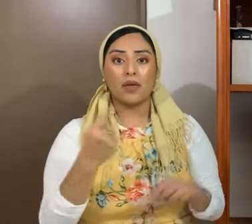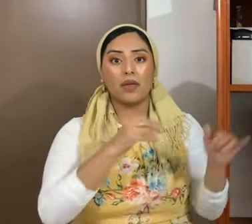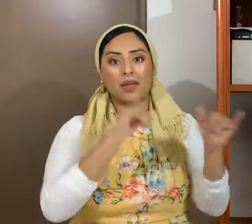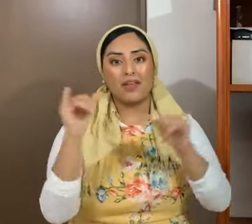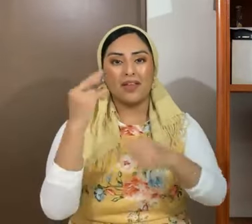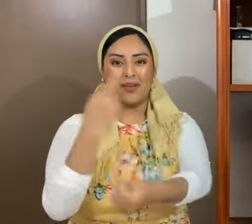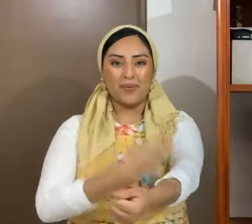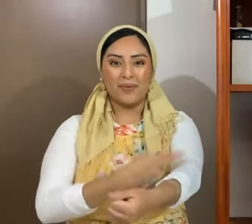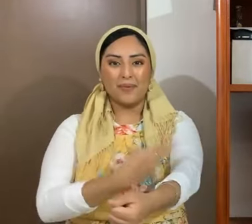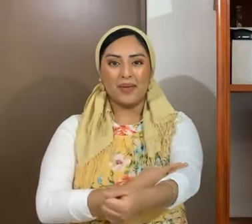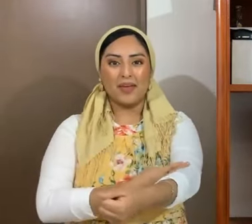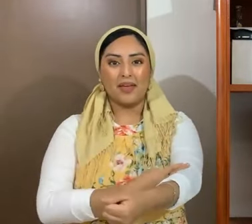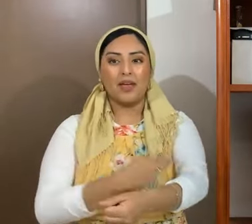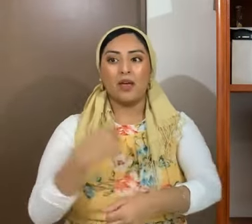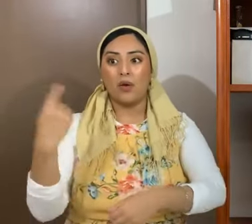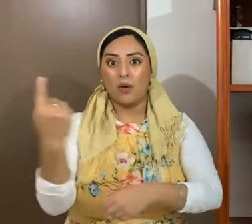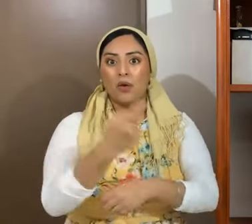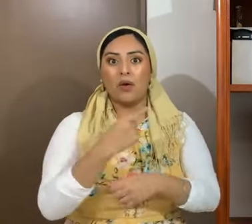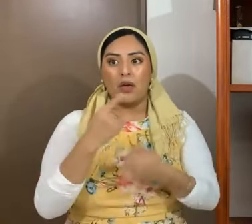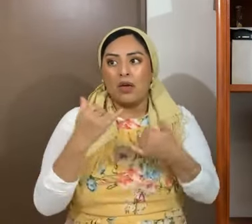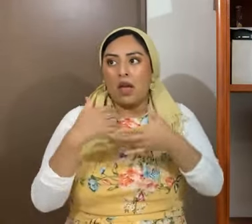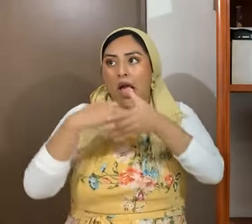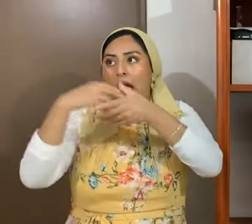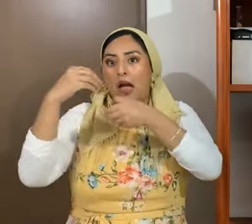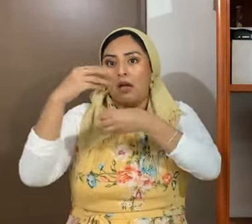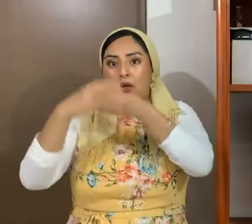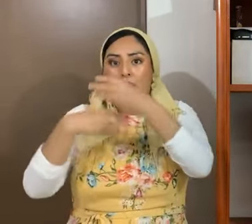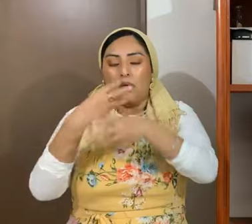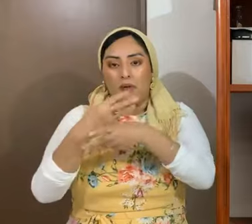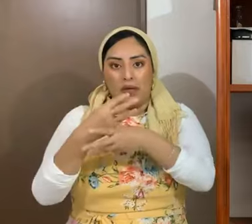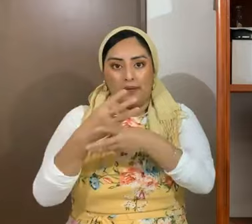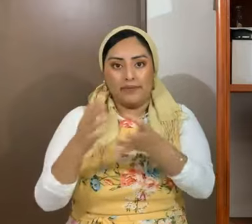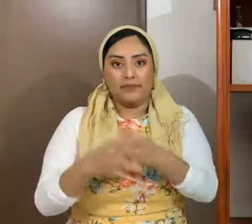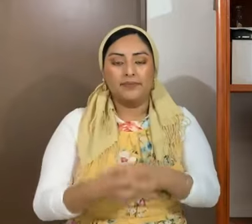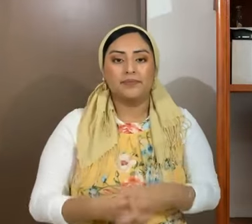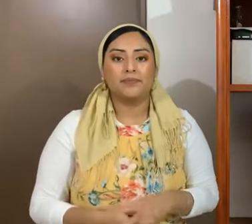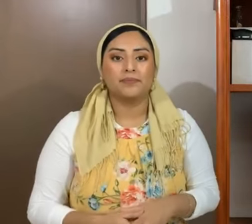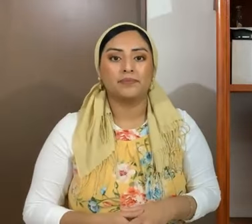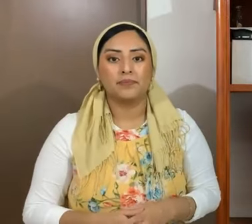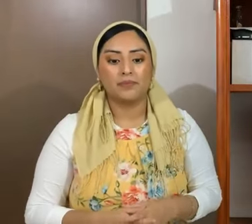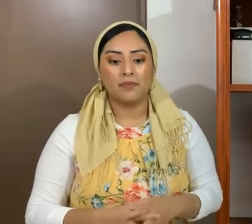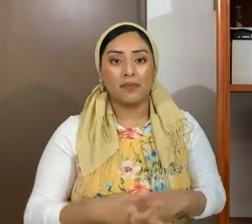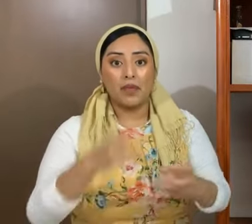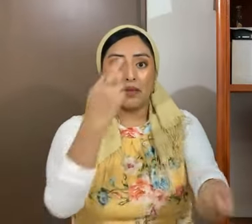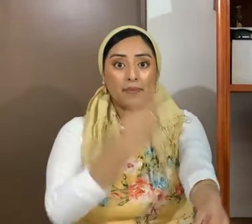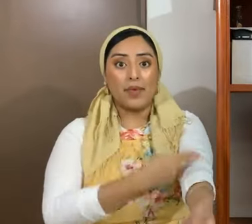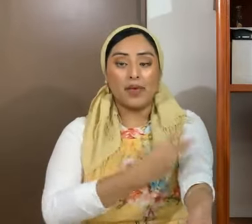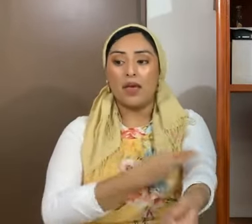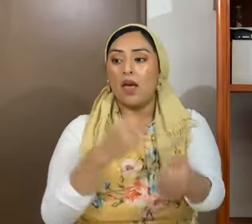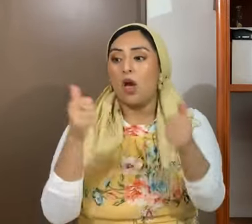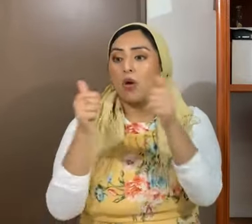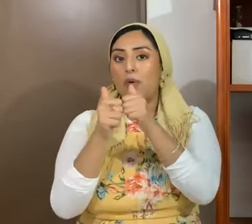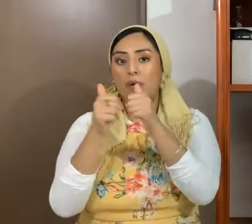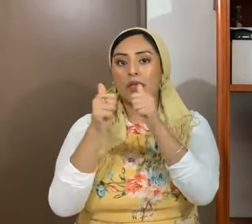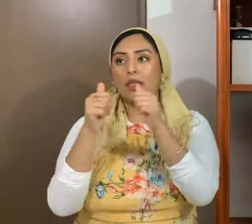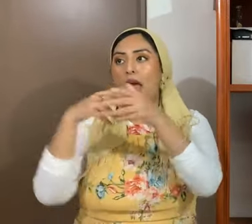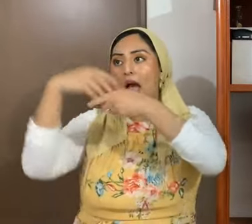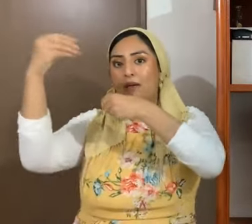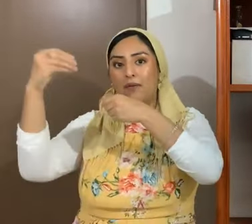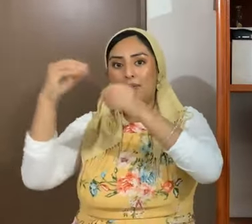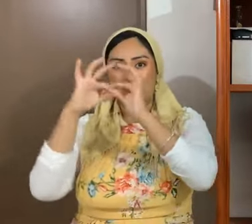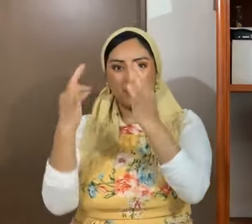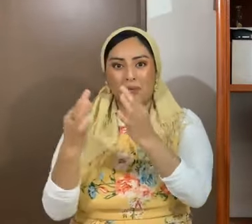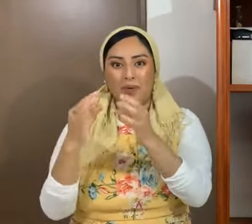Rebeca estamos en el mundo. Sí, Rebeca no estaba en Eretz Israel, estaba con la familia de Abraham.